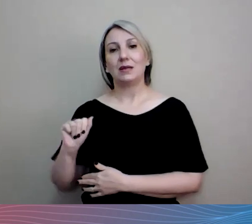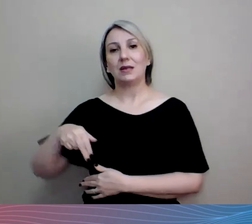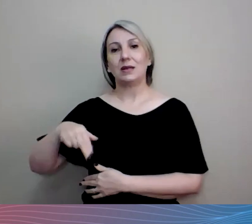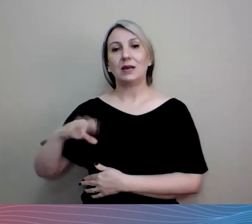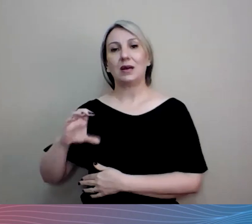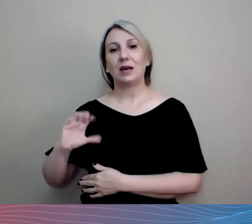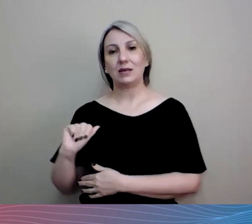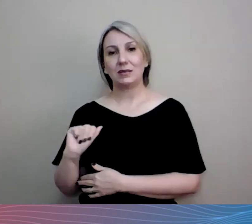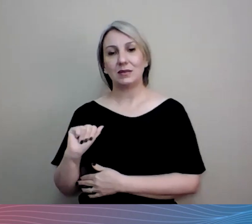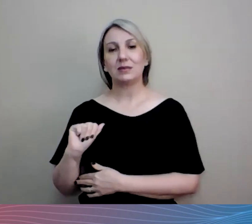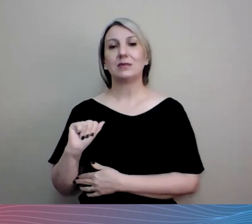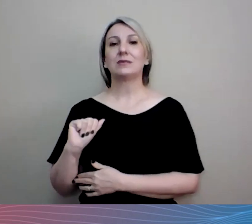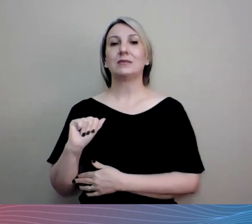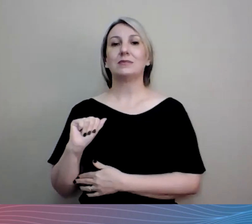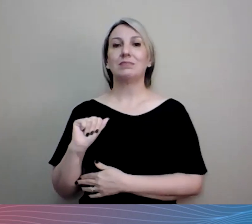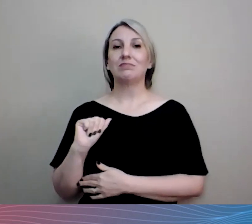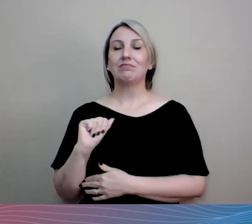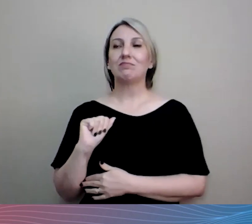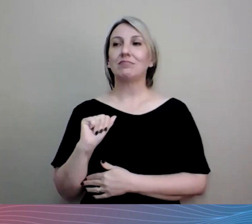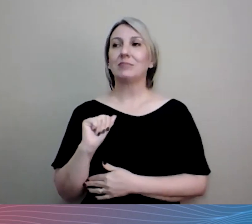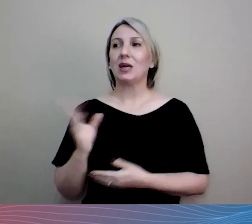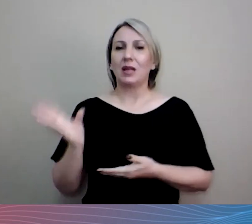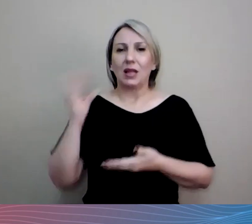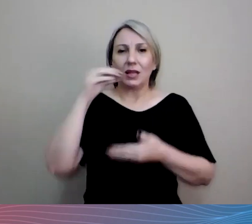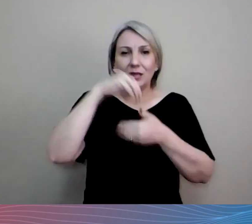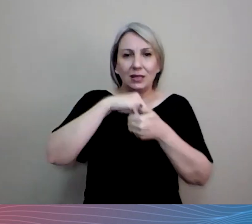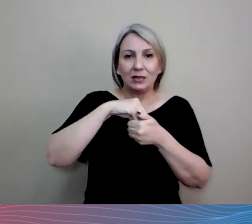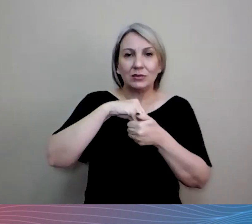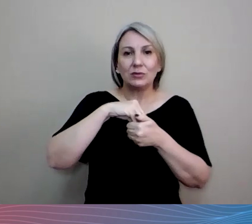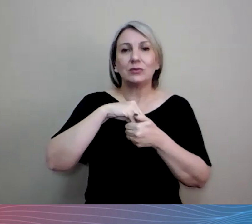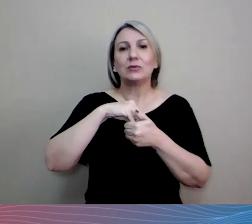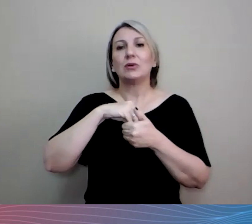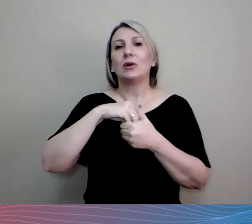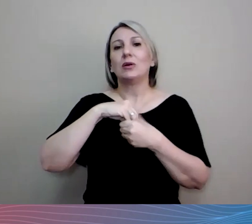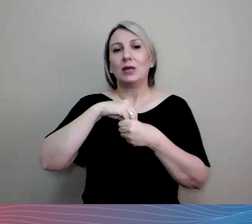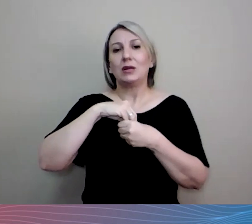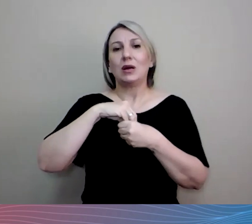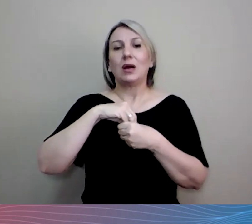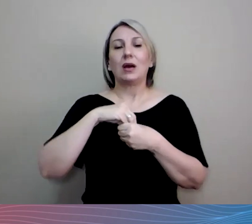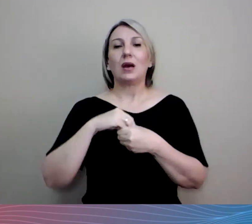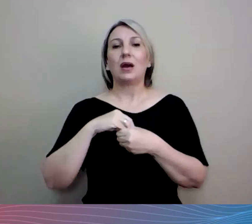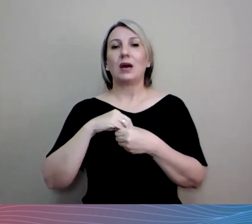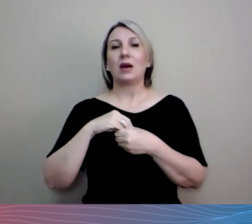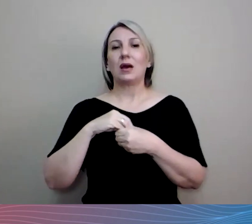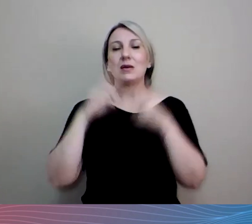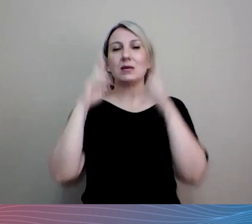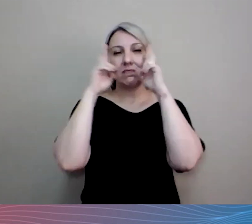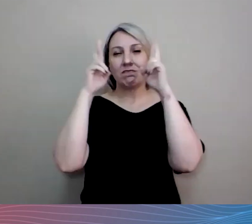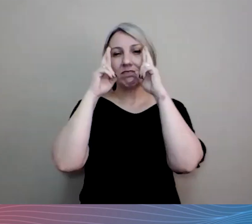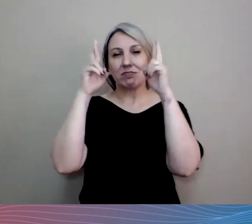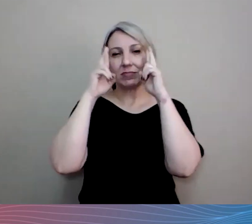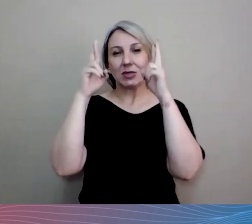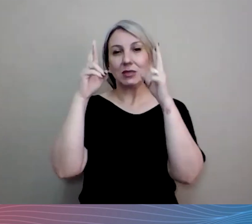do nosso chamamento. Então, não somente isso, irmãos, Deus envia os apóstolos